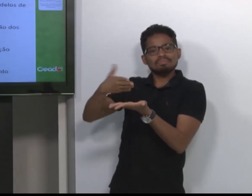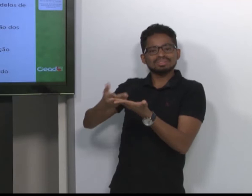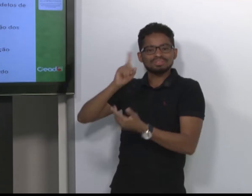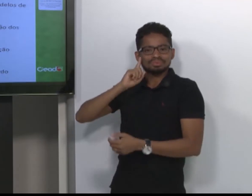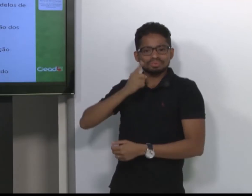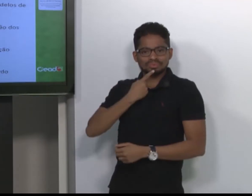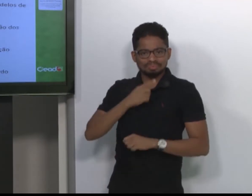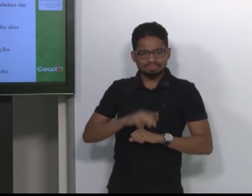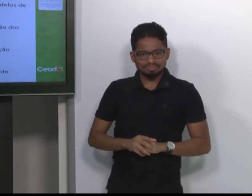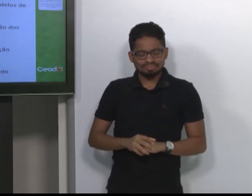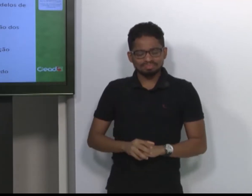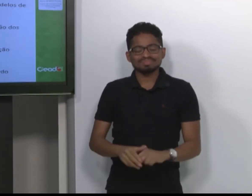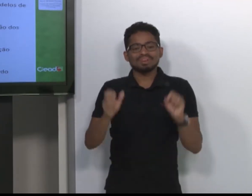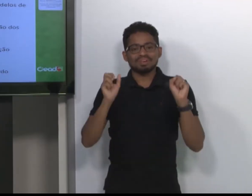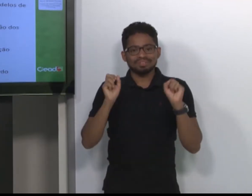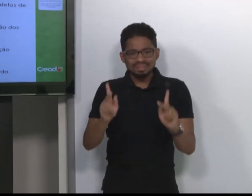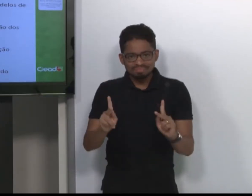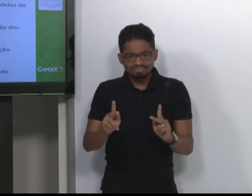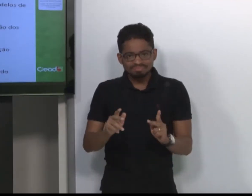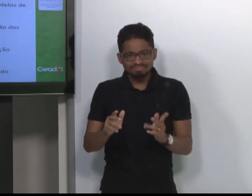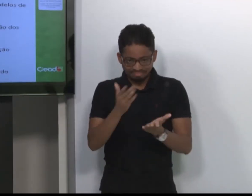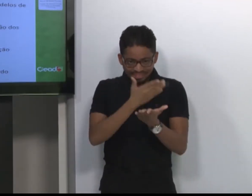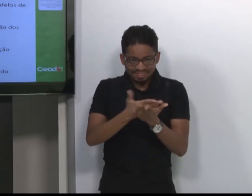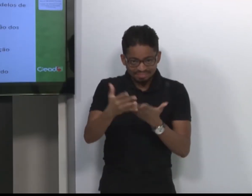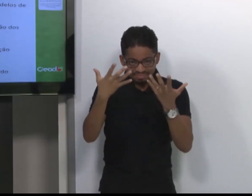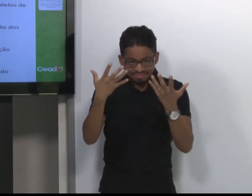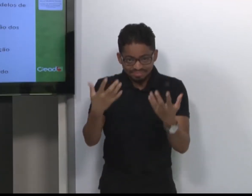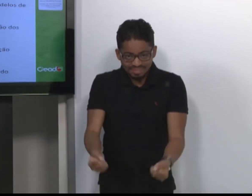surdo, ok? Vamos começar?